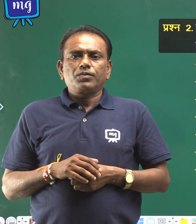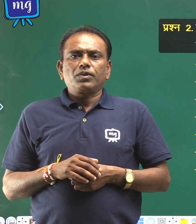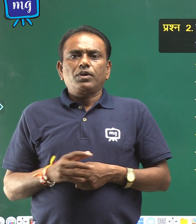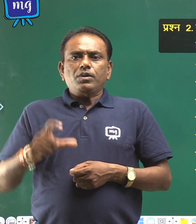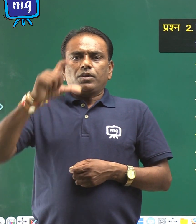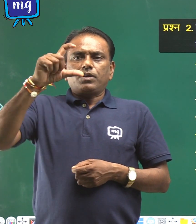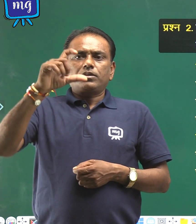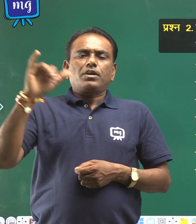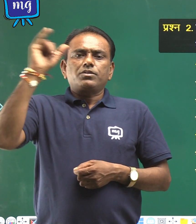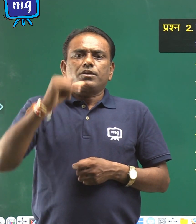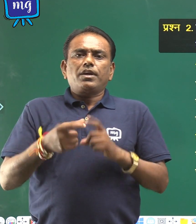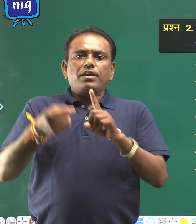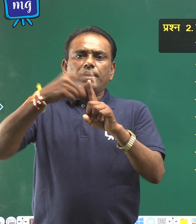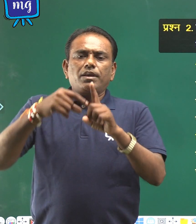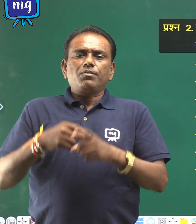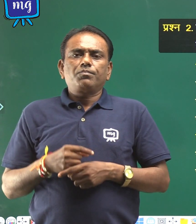कक्षा 6 के